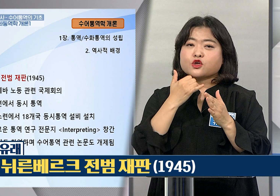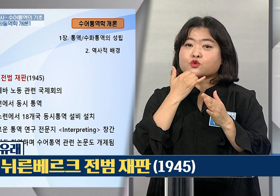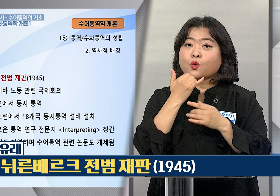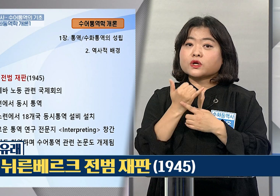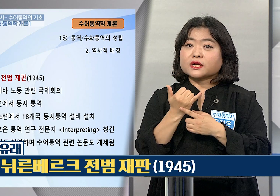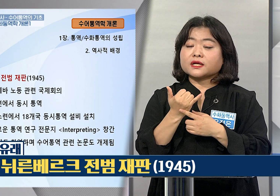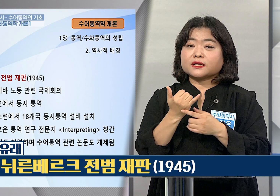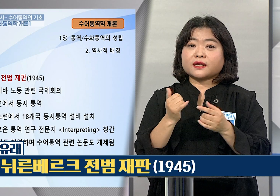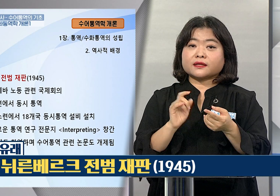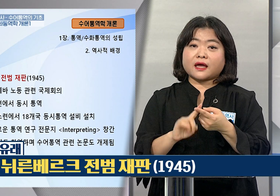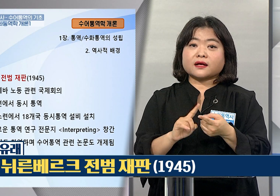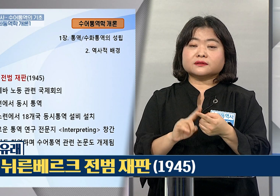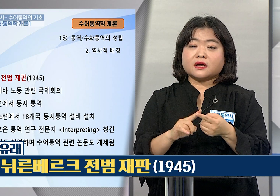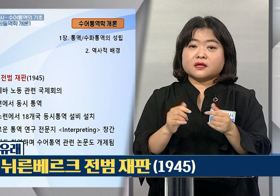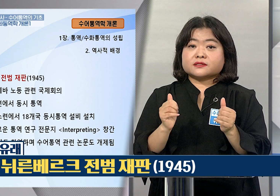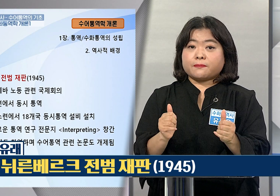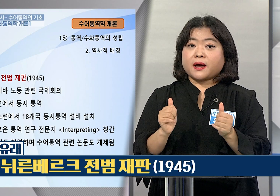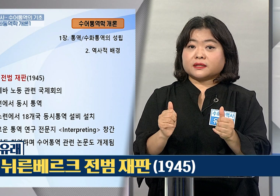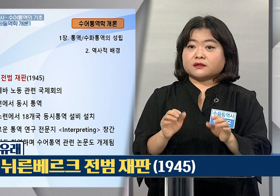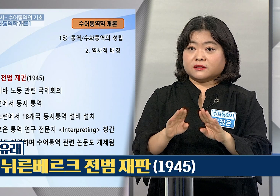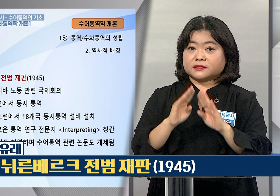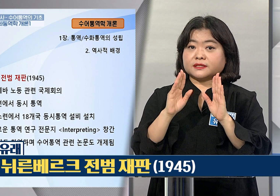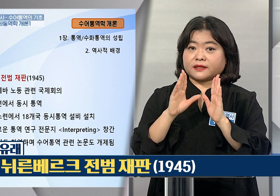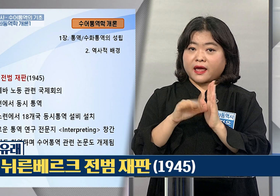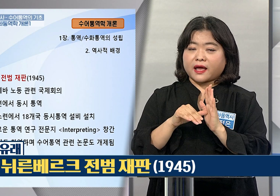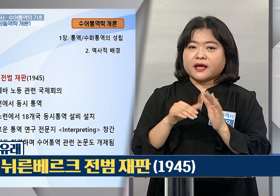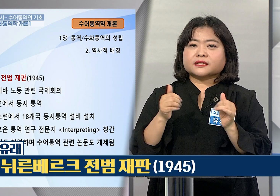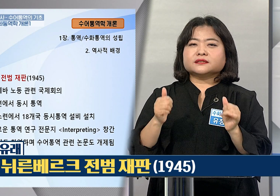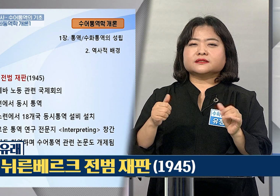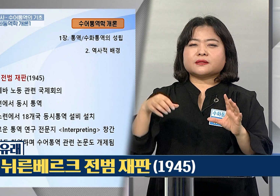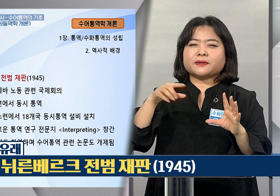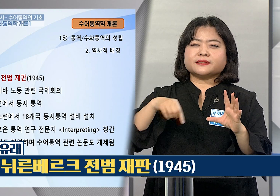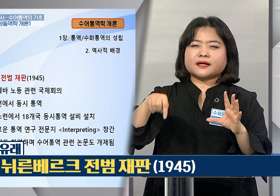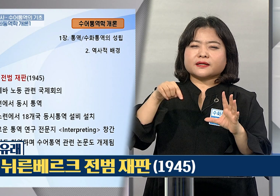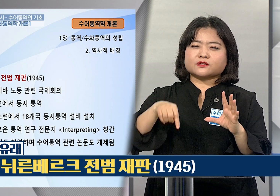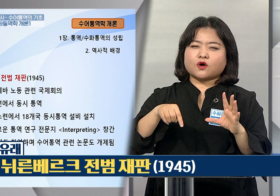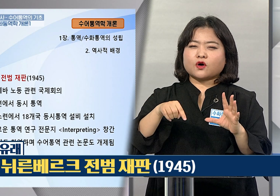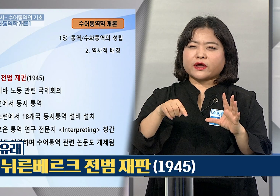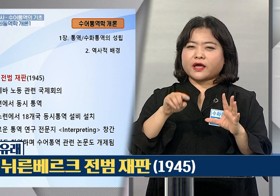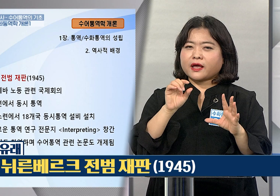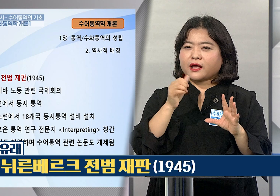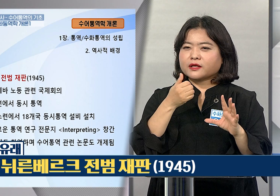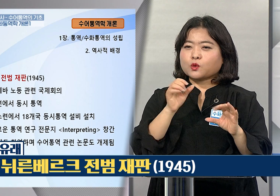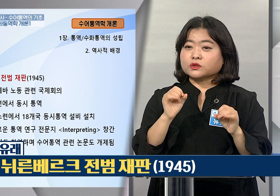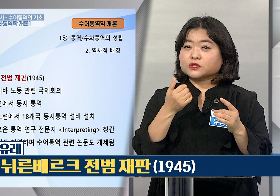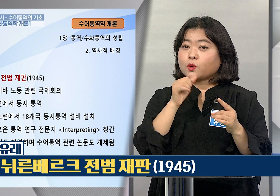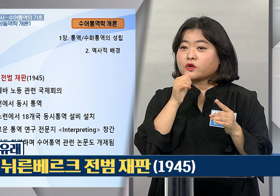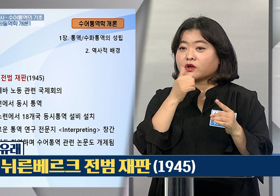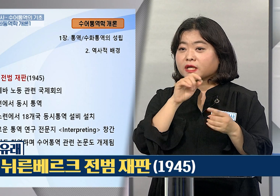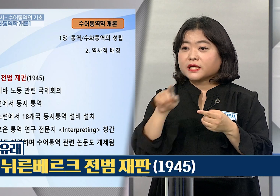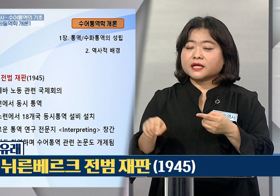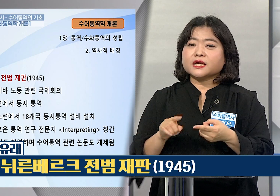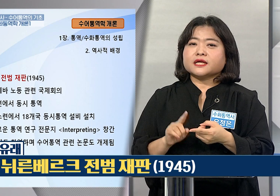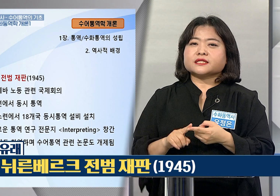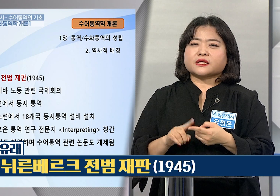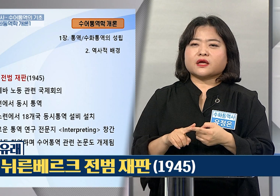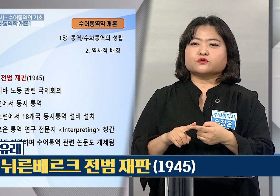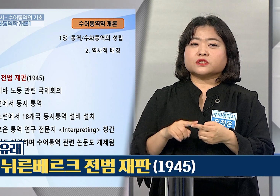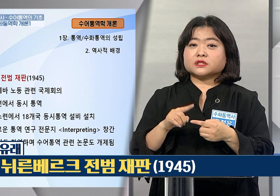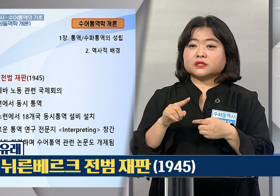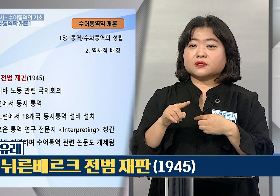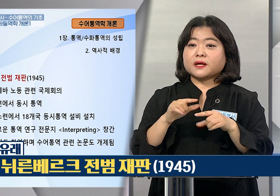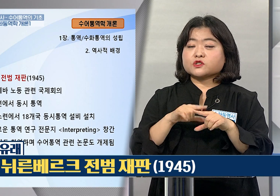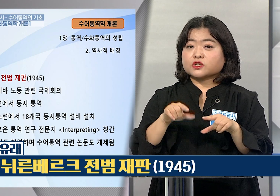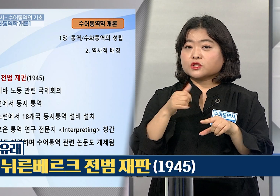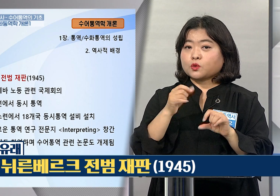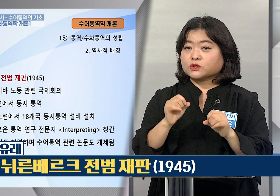후에 독일에 대한 재판이 열렸을 때 그 재판장에서의 동시 통역이 이제